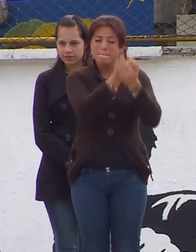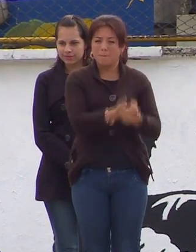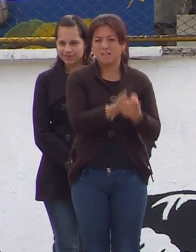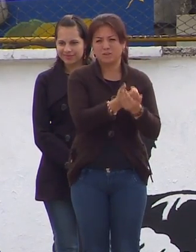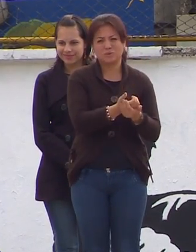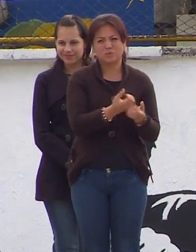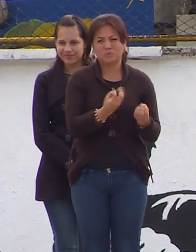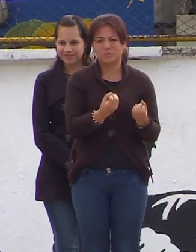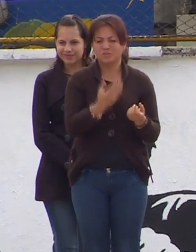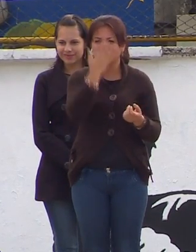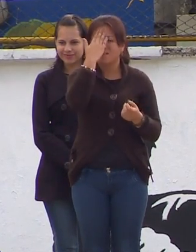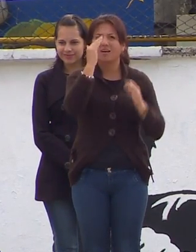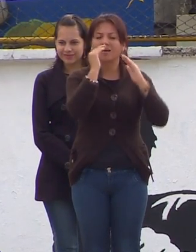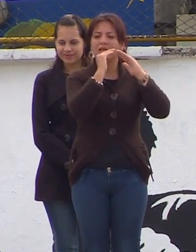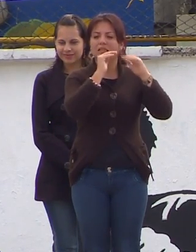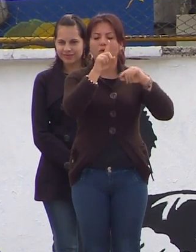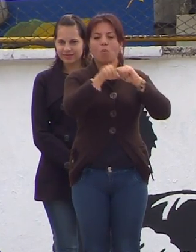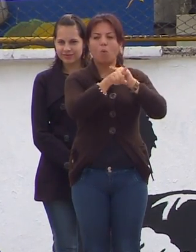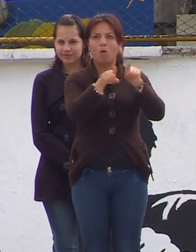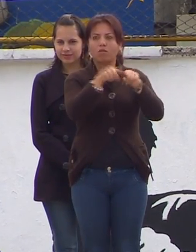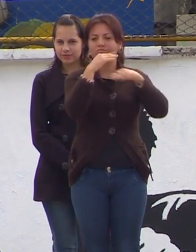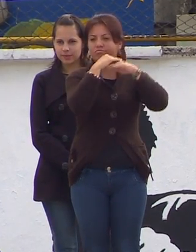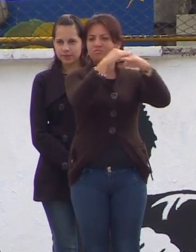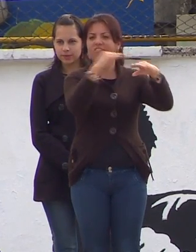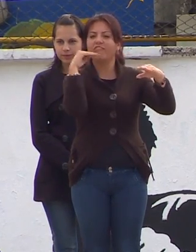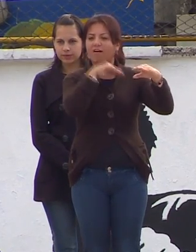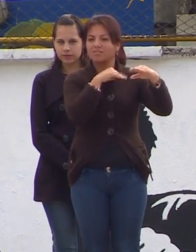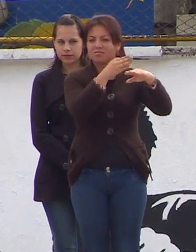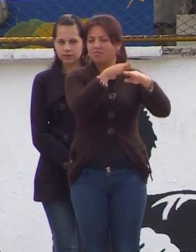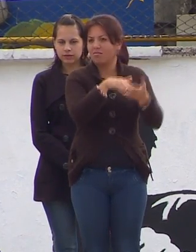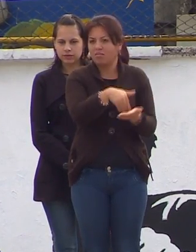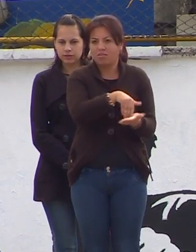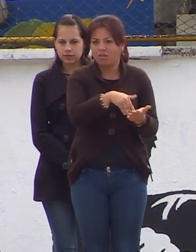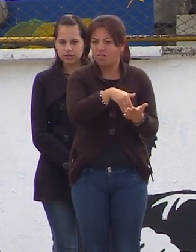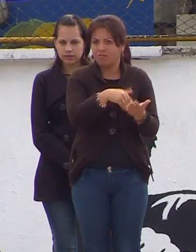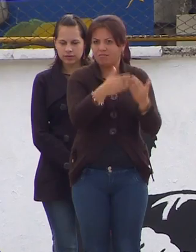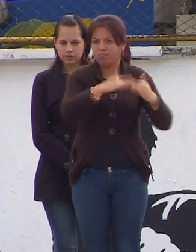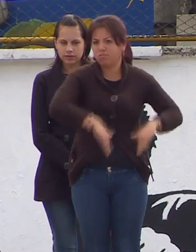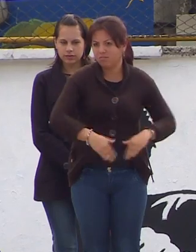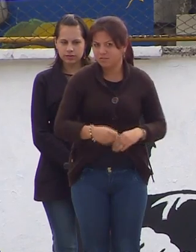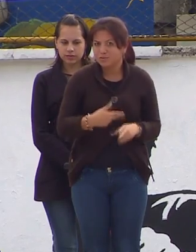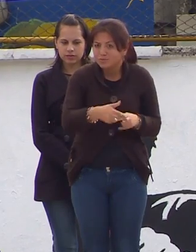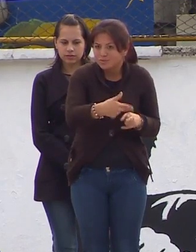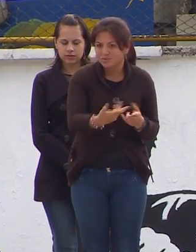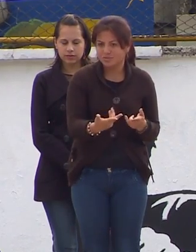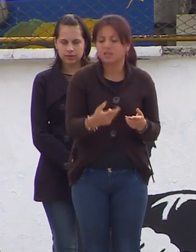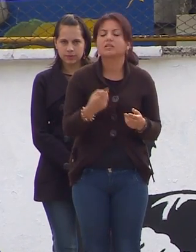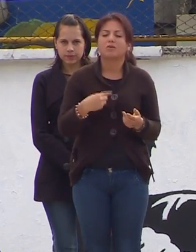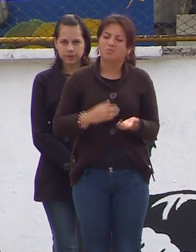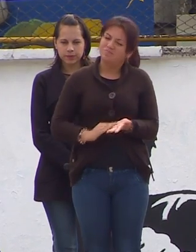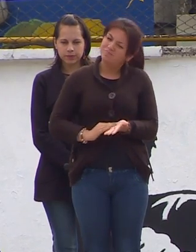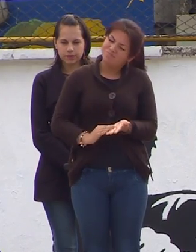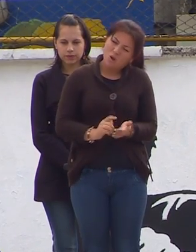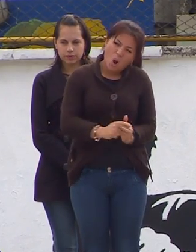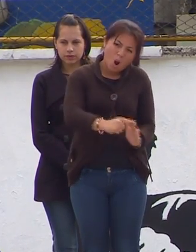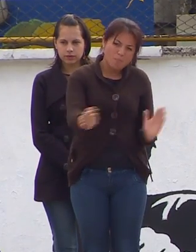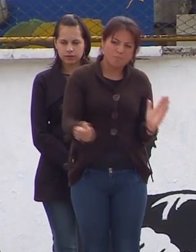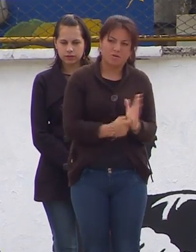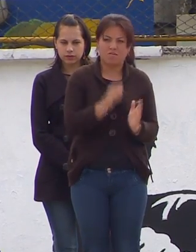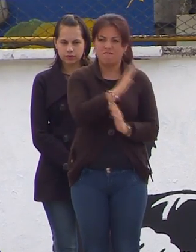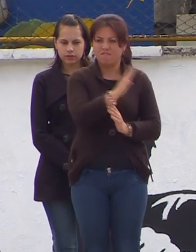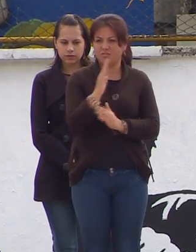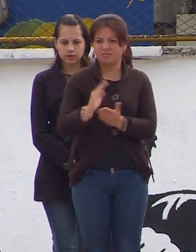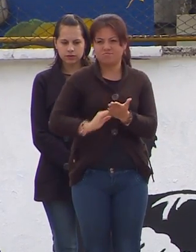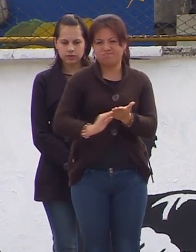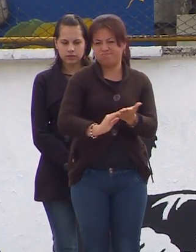toneladas en un cielo falso innecesario y reconstruimos por completo la biblioteca en una